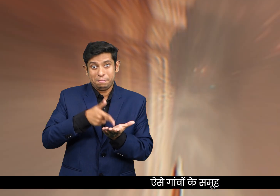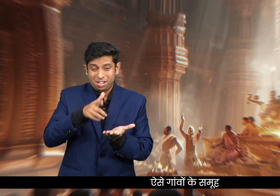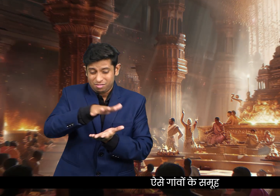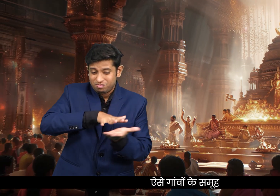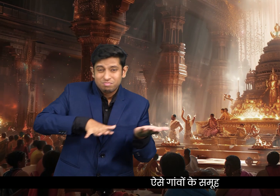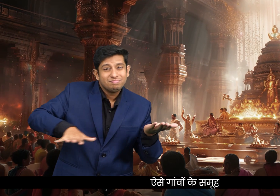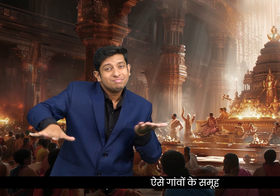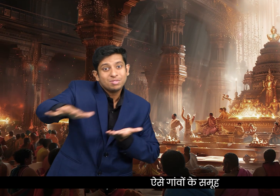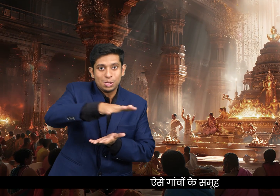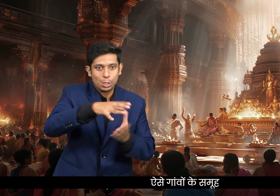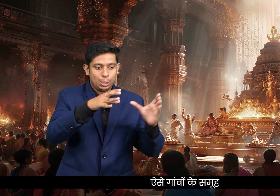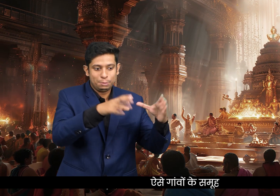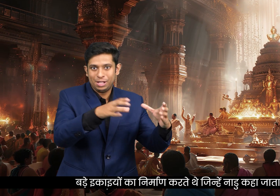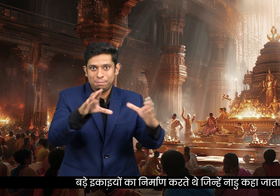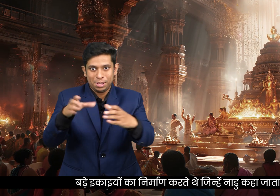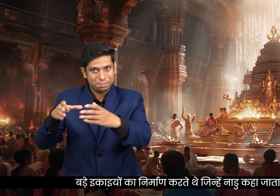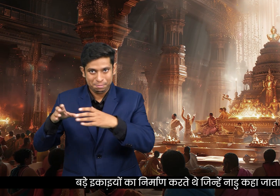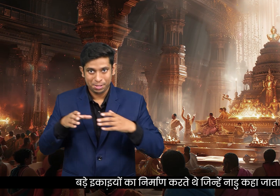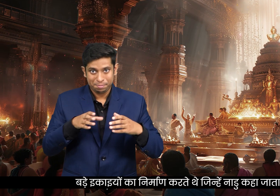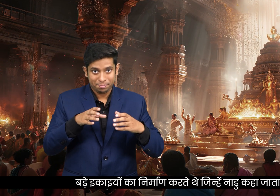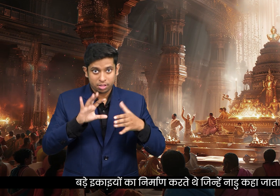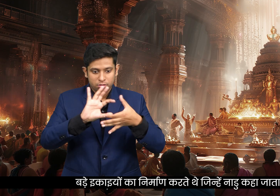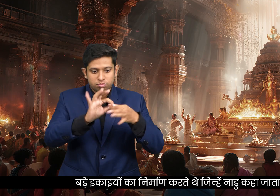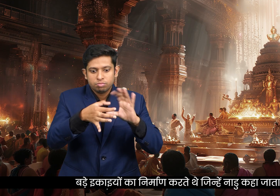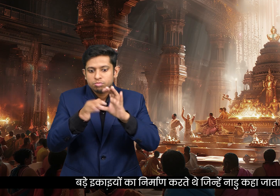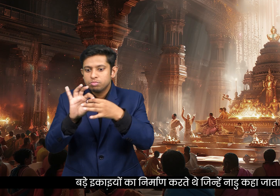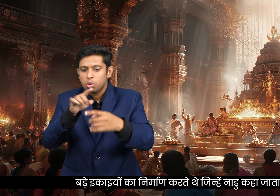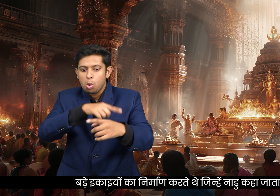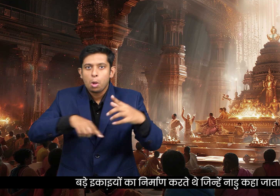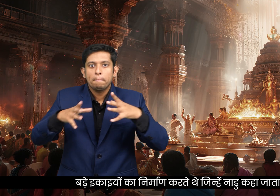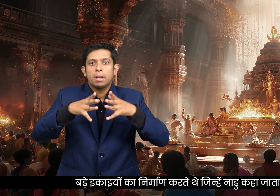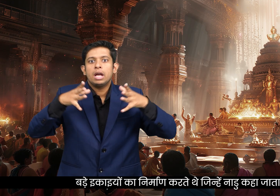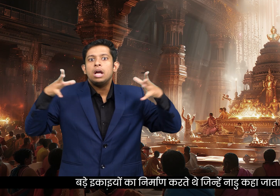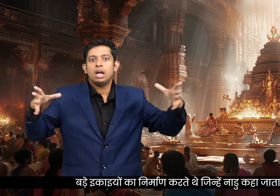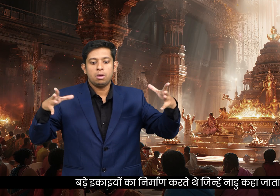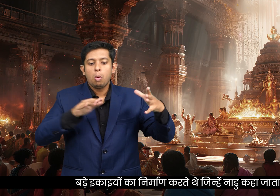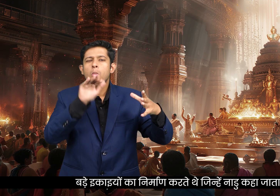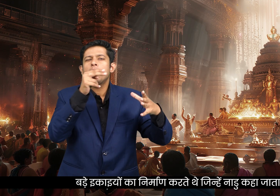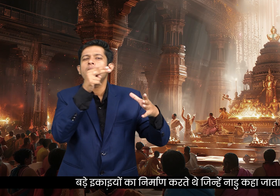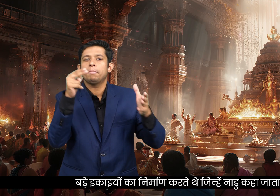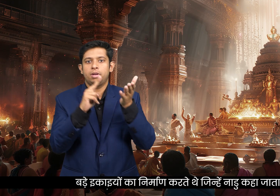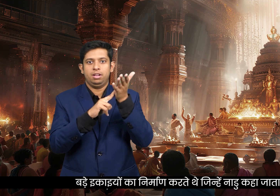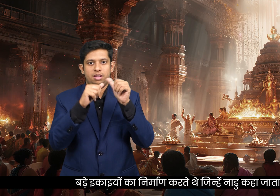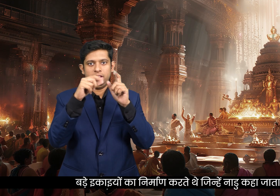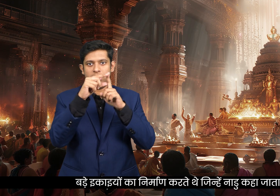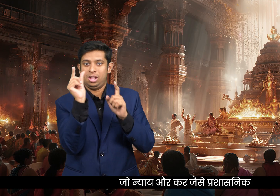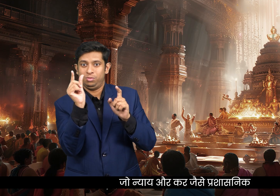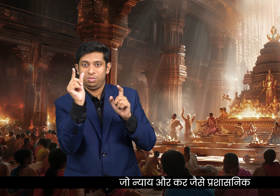ऐसे गांवों के समूह बड़े इकाइयों का निर्माण करते थे, जिन्हें नाडु कहा जाता था,